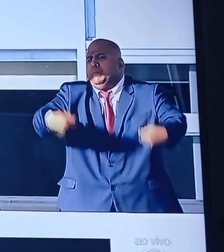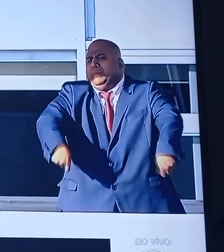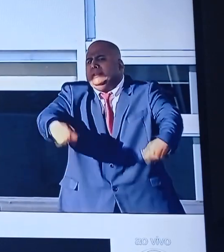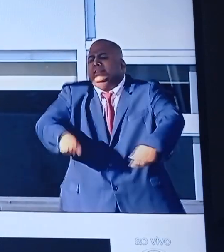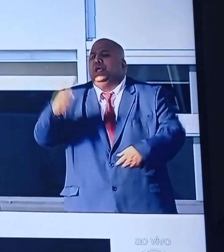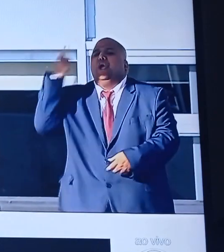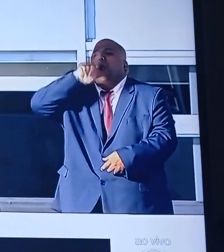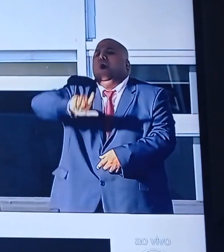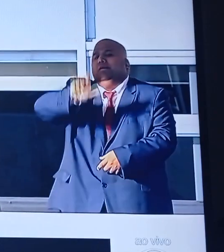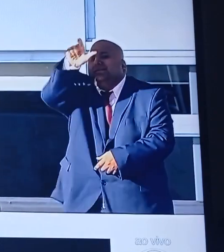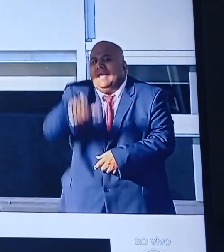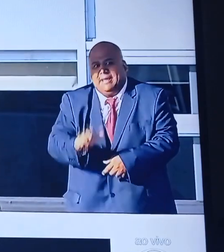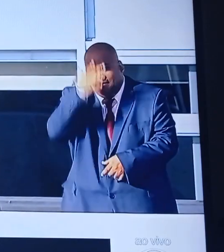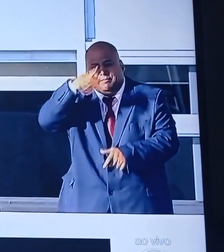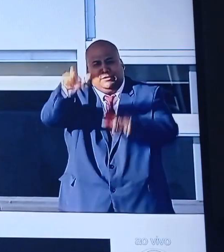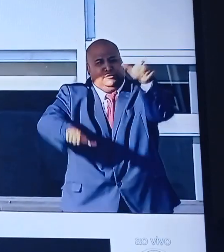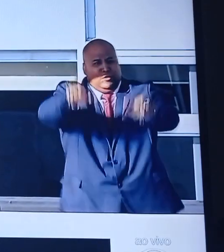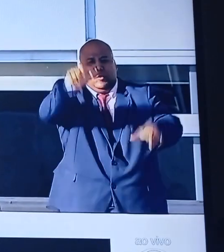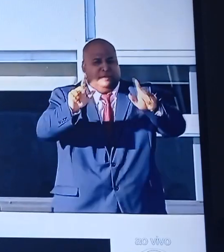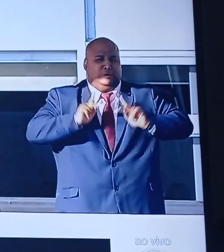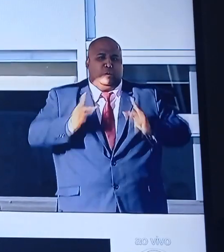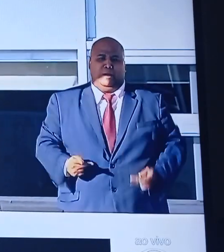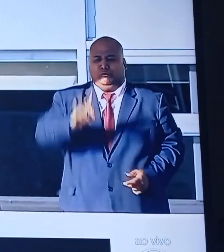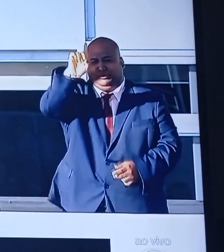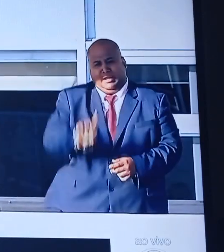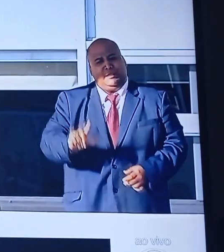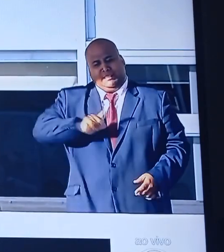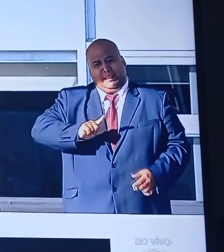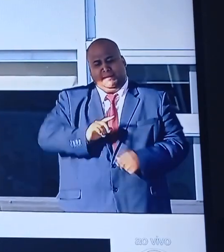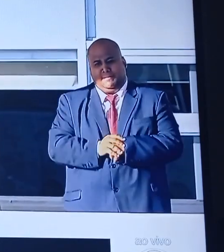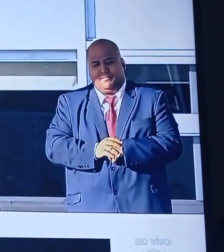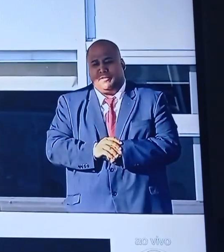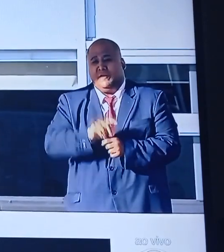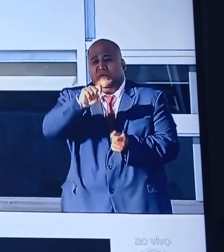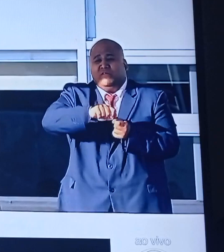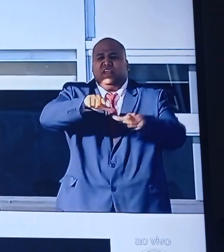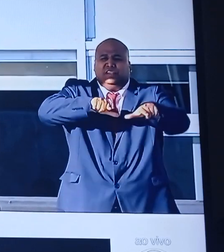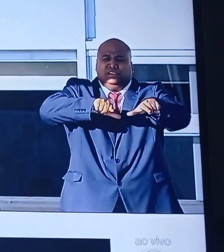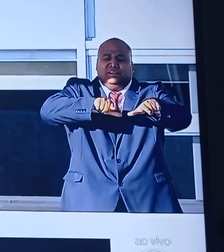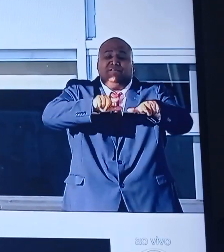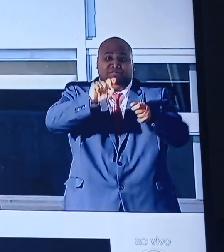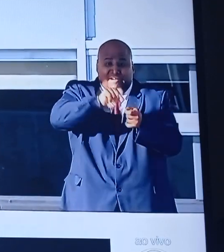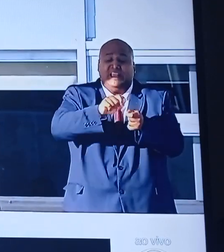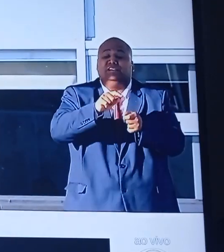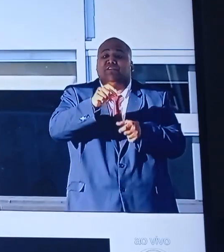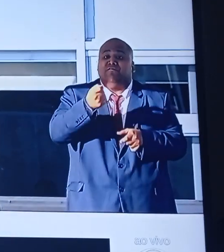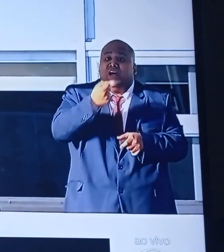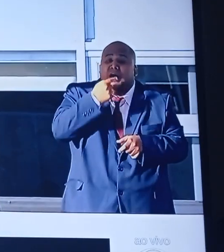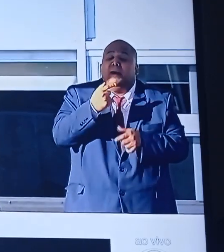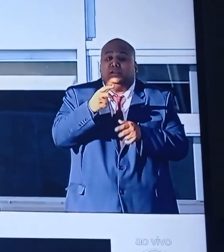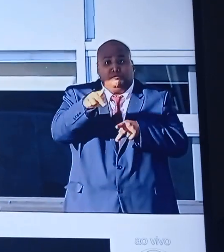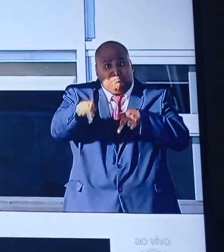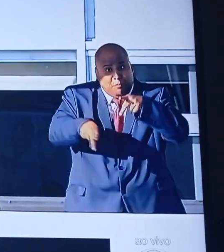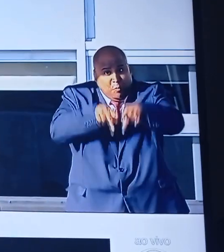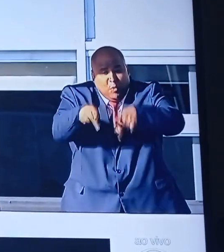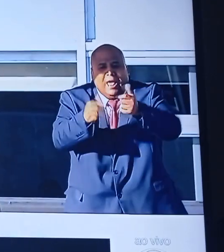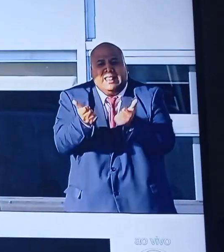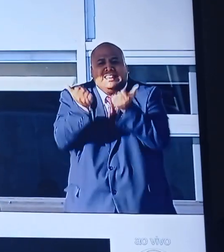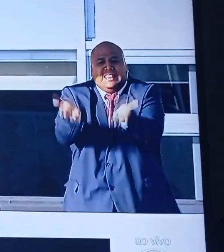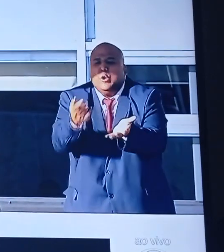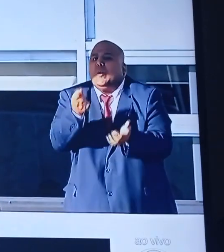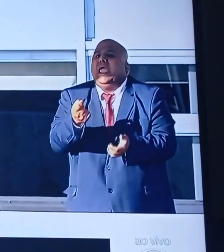da quantidade de dinheiro que se tem no banco. Fizemos uma farmácia popular que forneceu medicamentos a quem